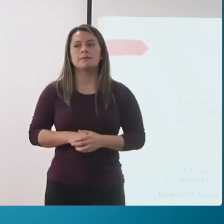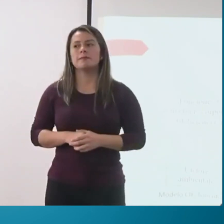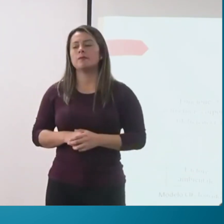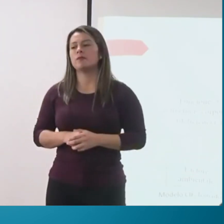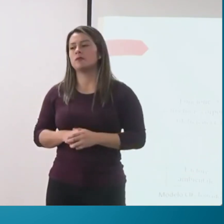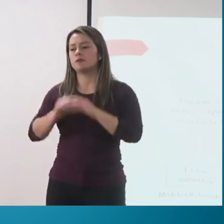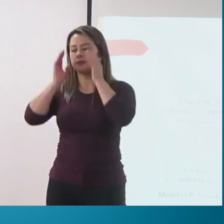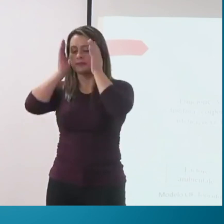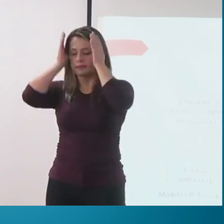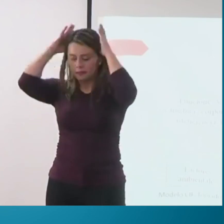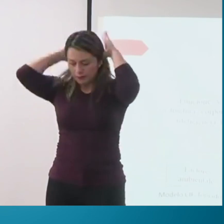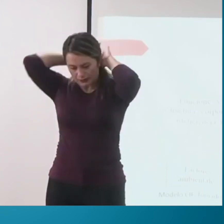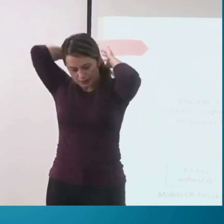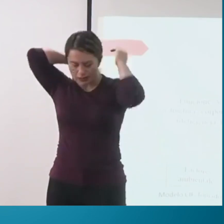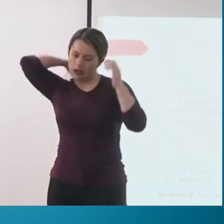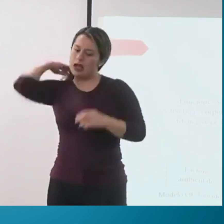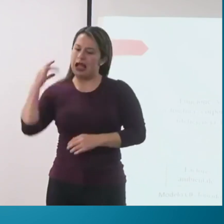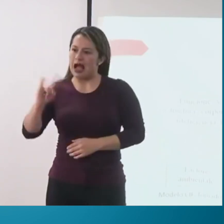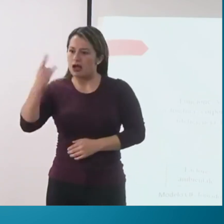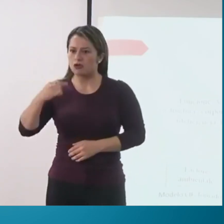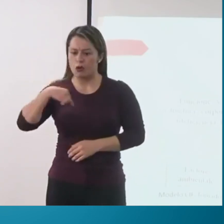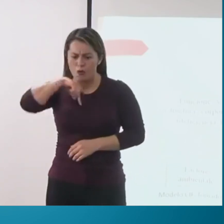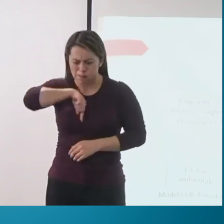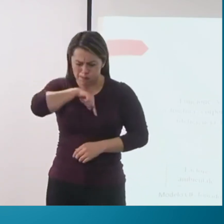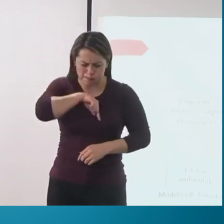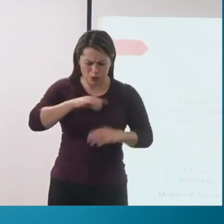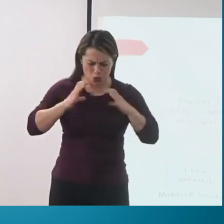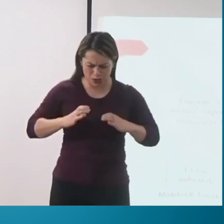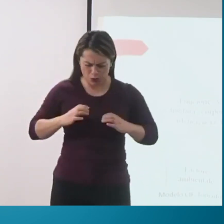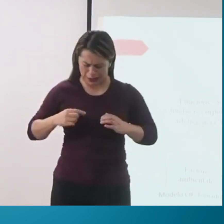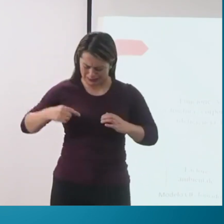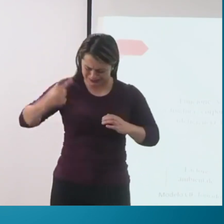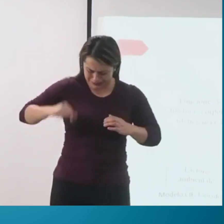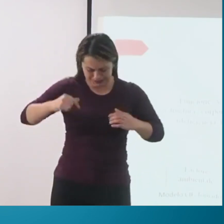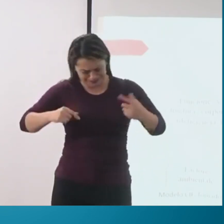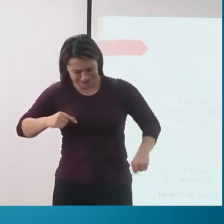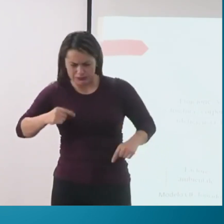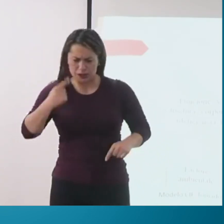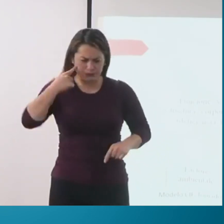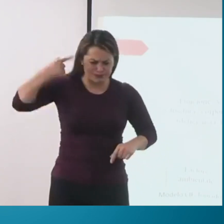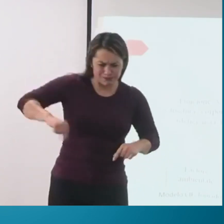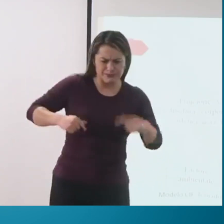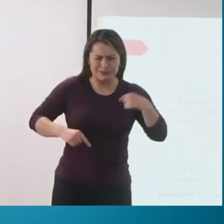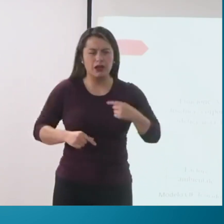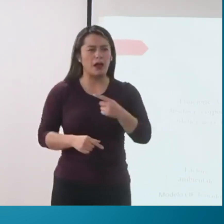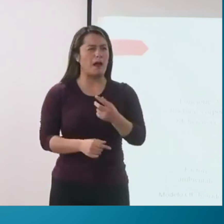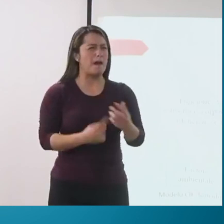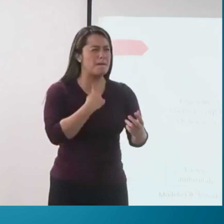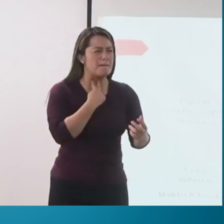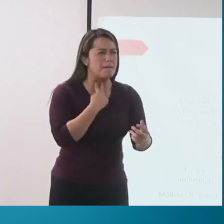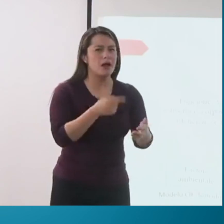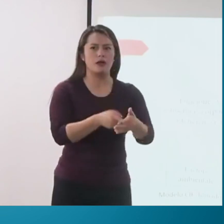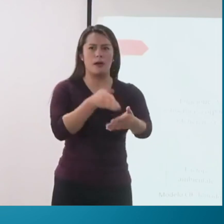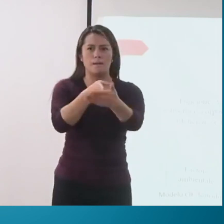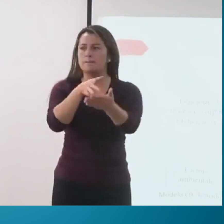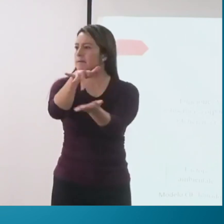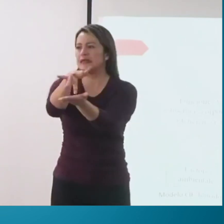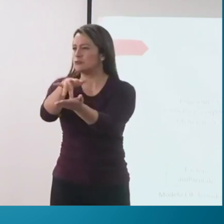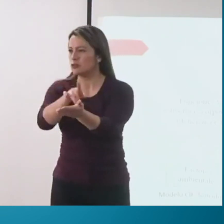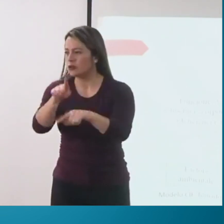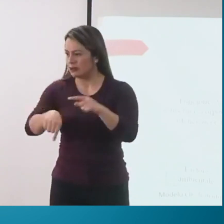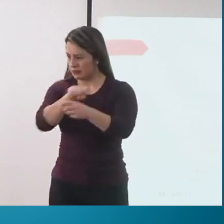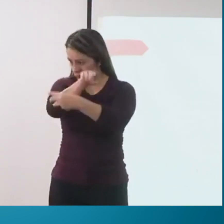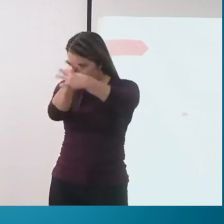que alteración en la estructura o en el cuerpo tengo, cuánto me limita la actividad y cuánto me restringe la